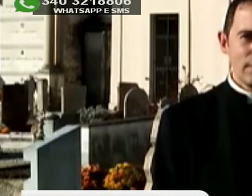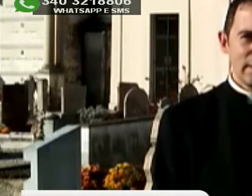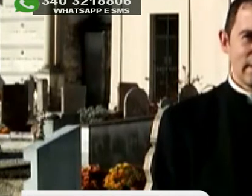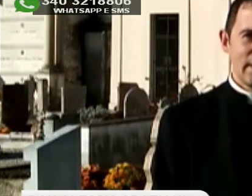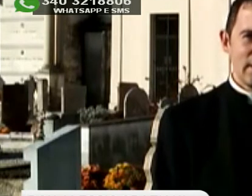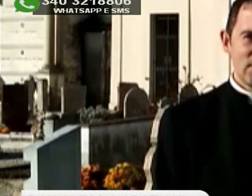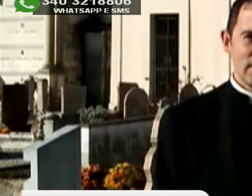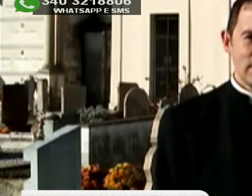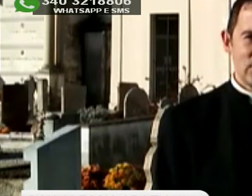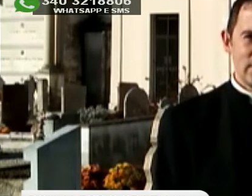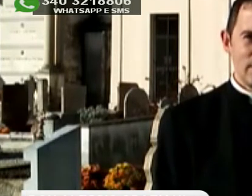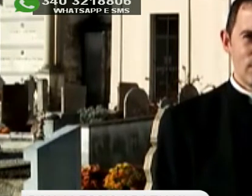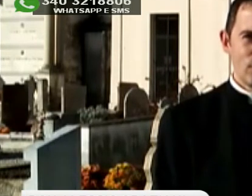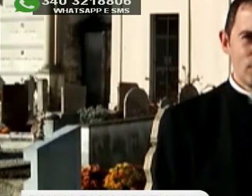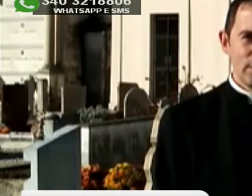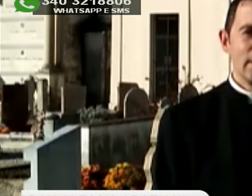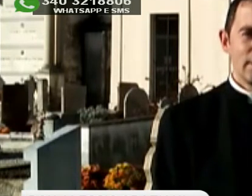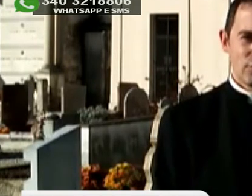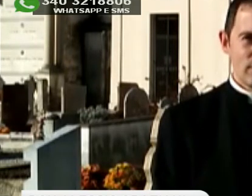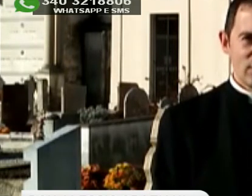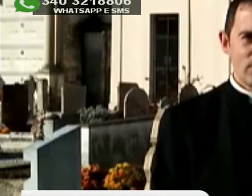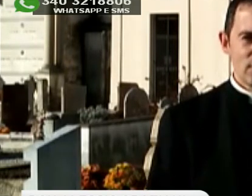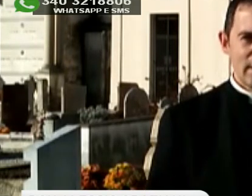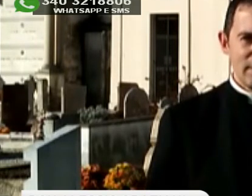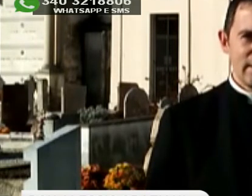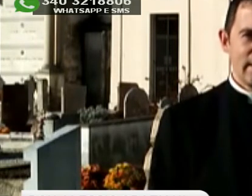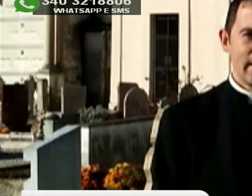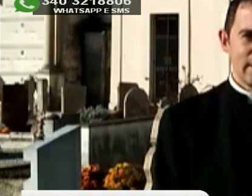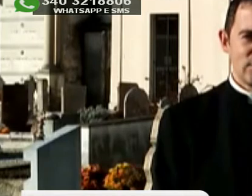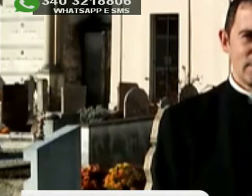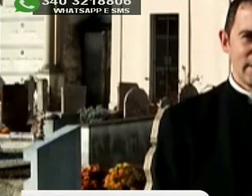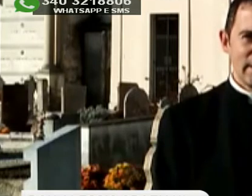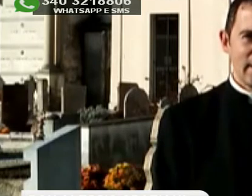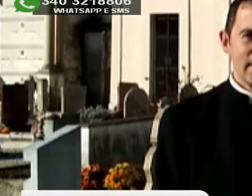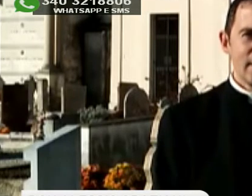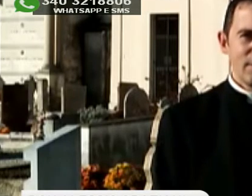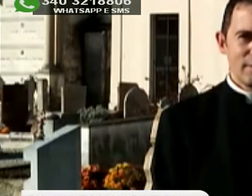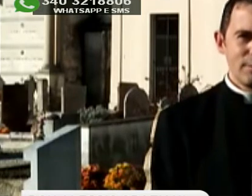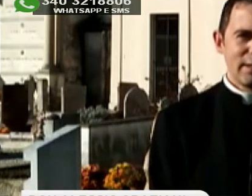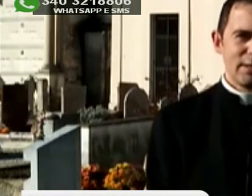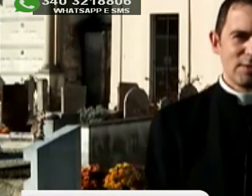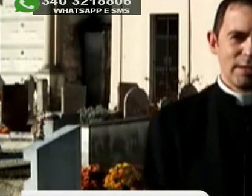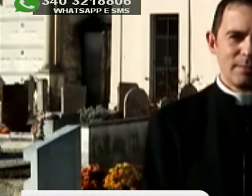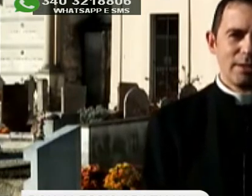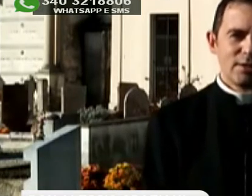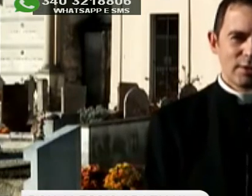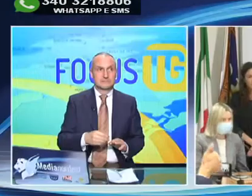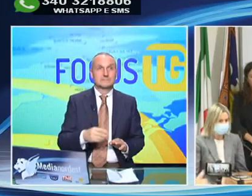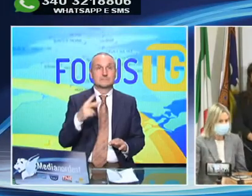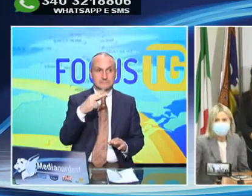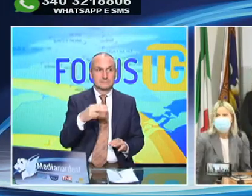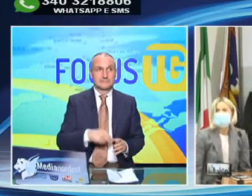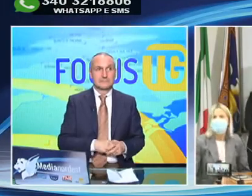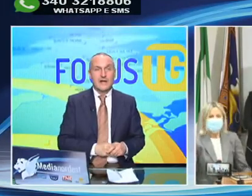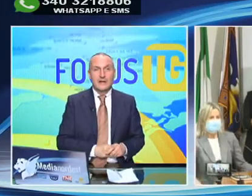a contattare i sindaci dei loro comuni, che sono responsabili delle aree cimiteriali, per valutare insieme se